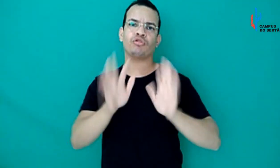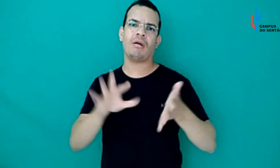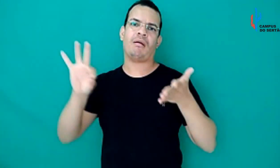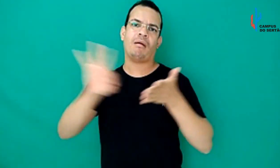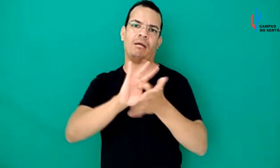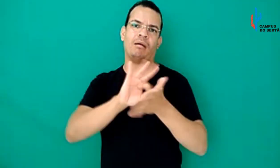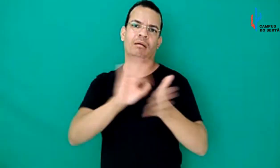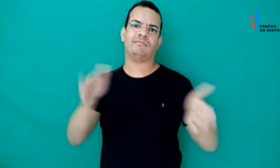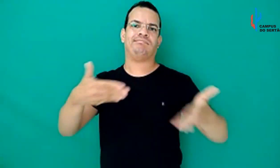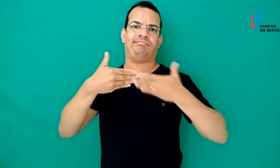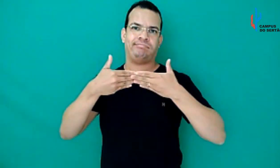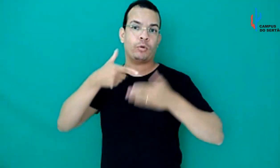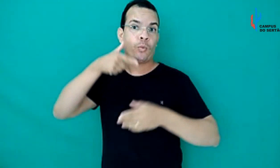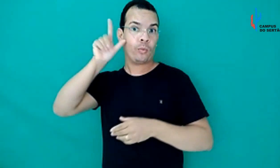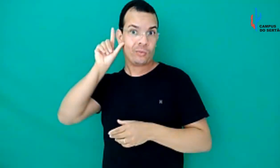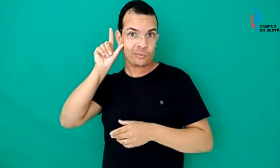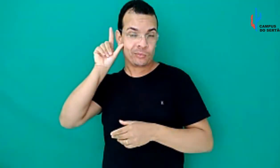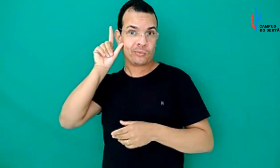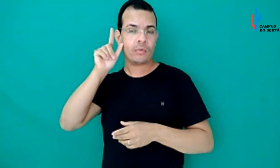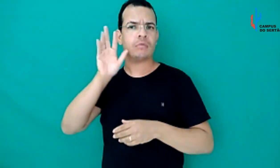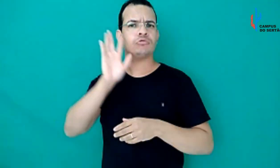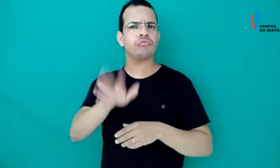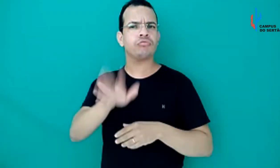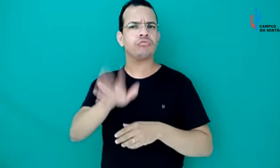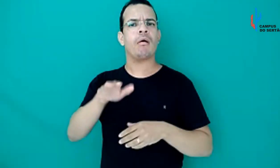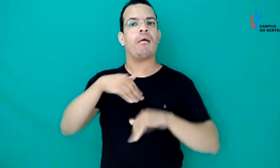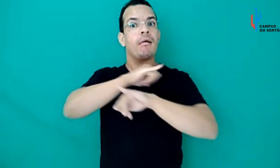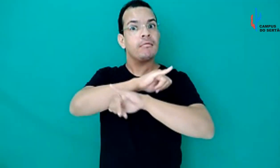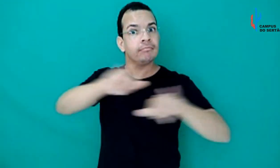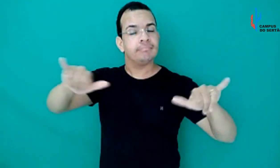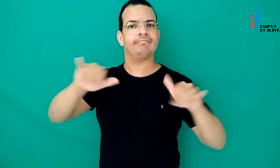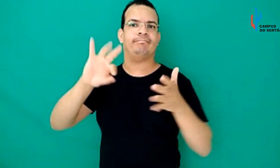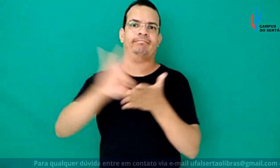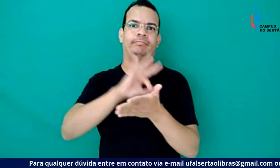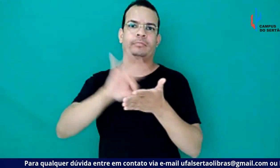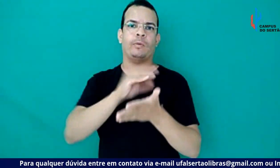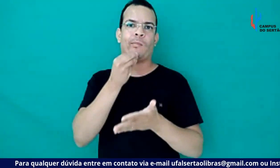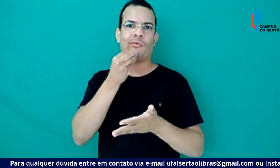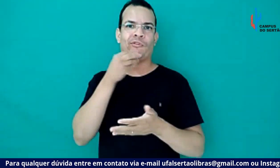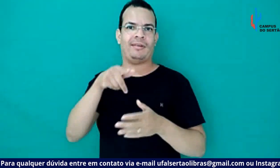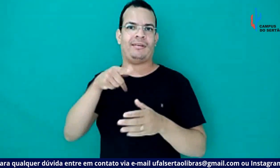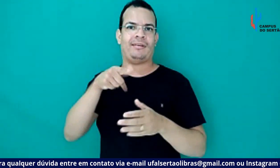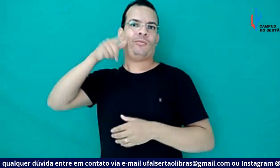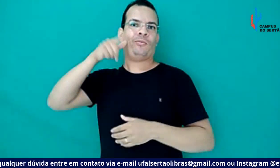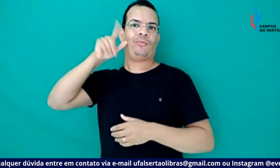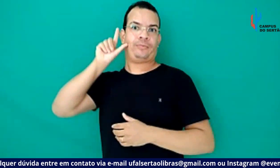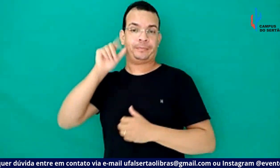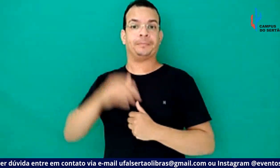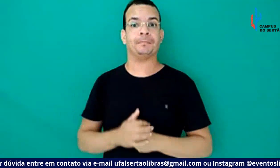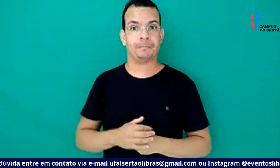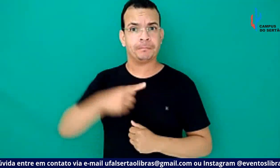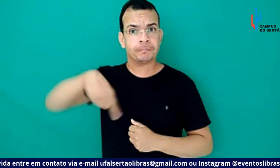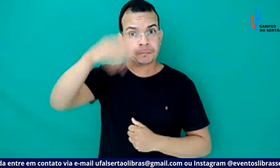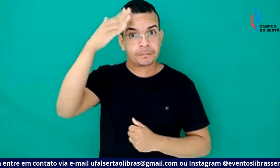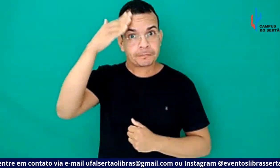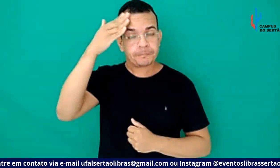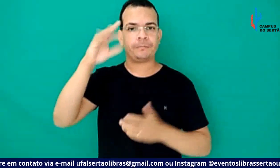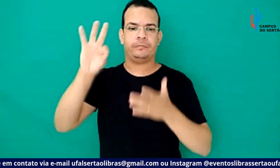inicialmente no SIGA já concluíram as inscrições, ontem mesmo. Então, um aviso. Então, para os que